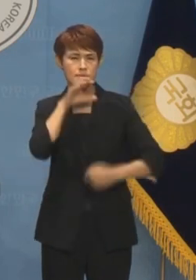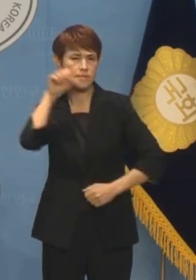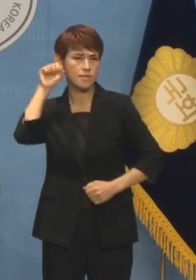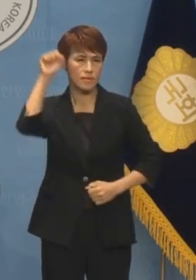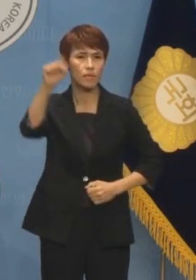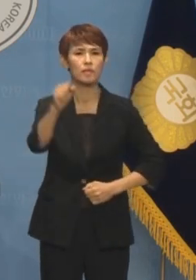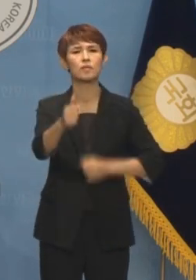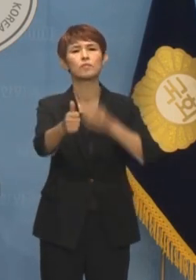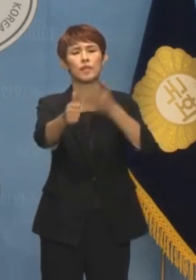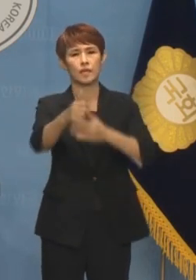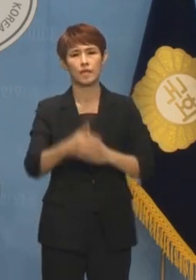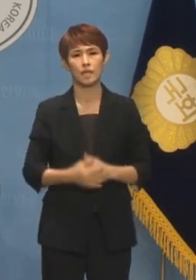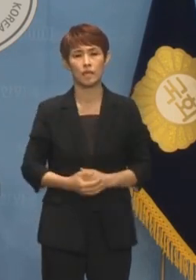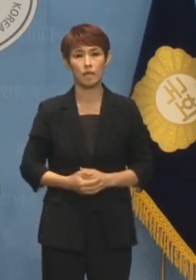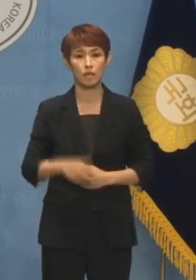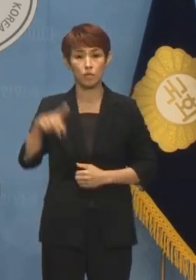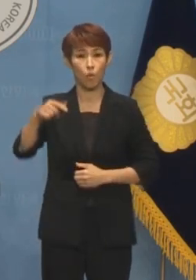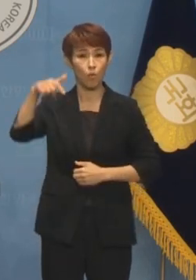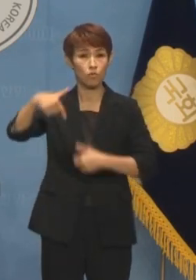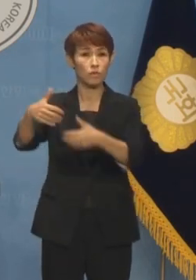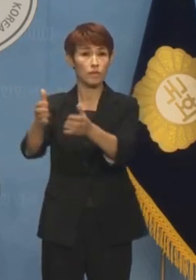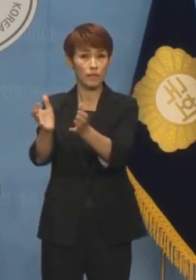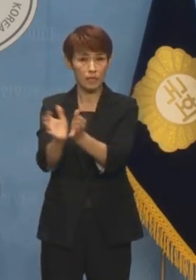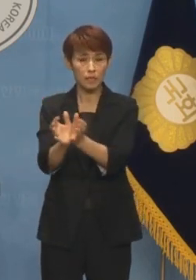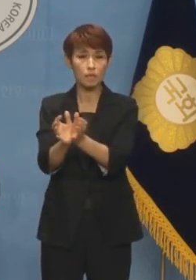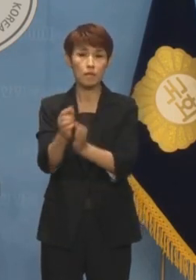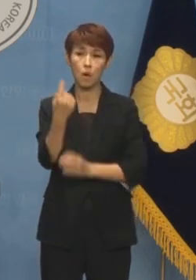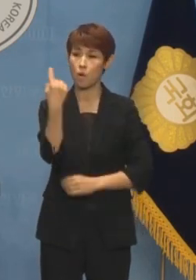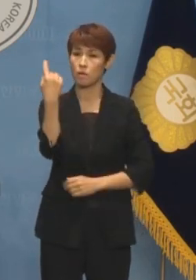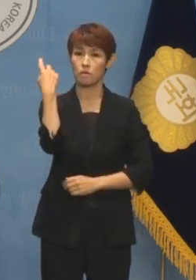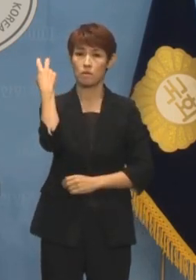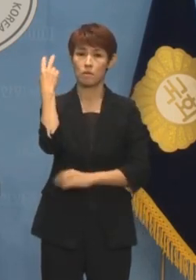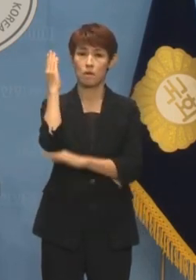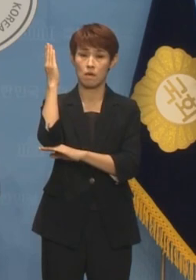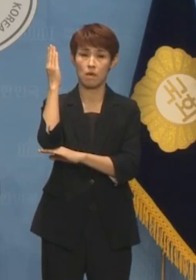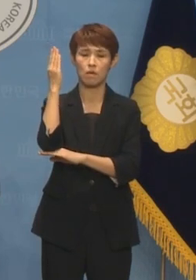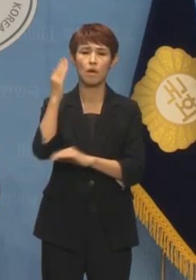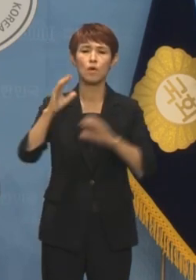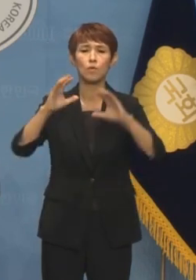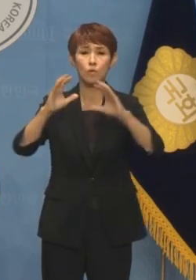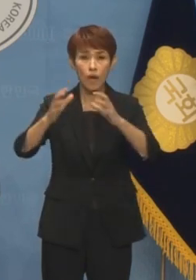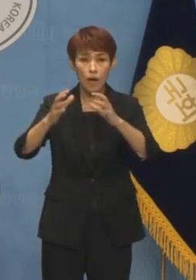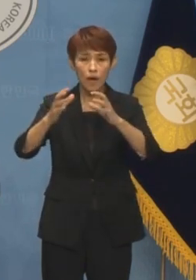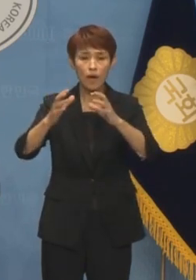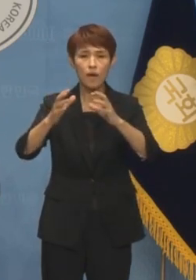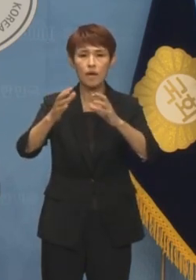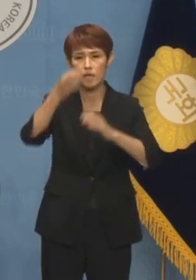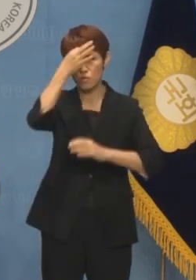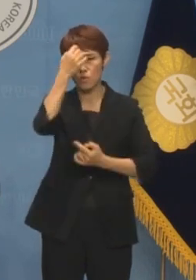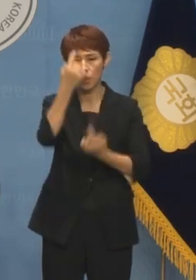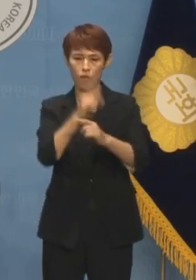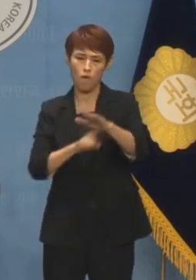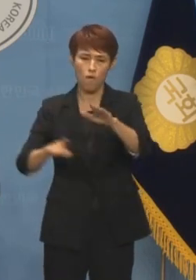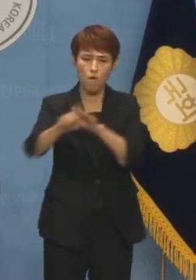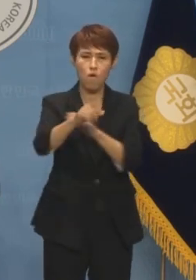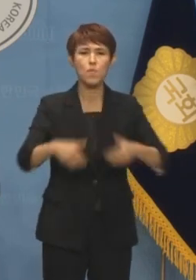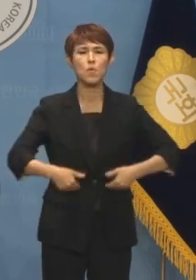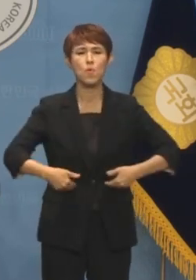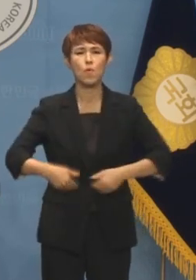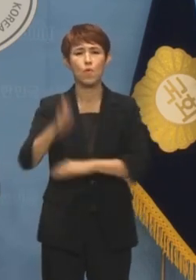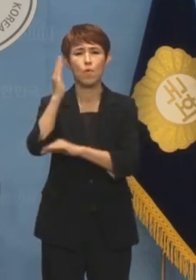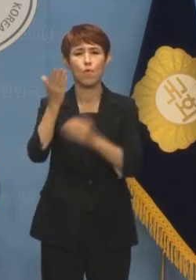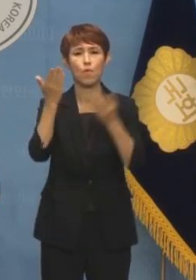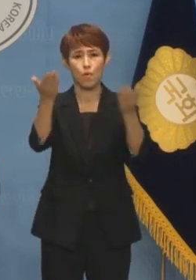규탄하시기를 바랍니다. 조국혁신당은 불과 이틀 전 국가는 기술보다 한 발 앞서야 한다는 논평을